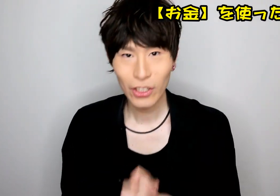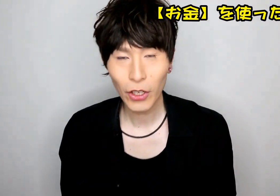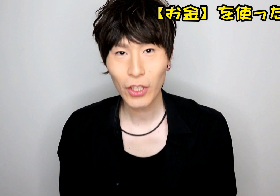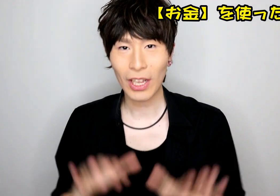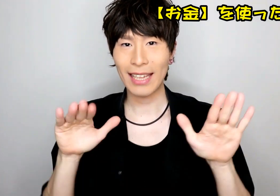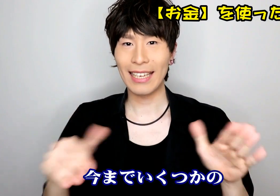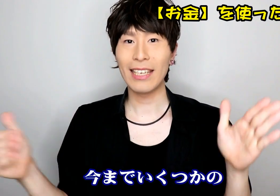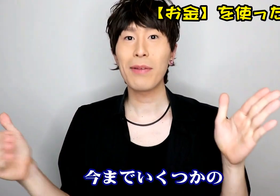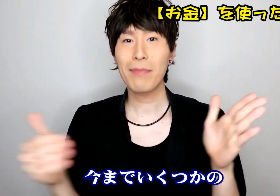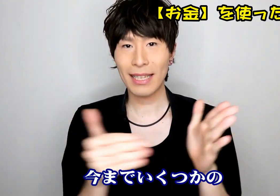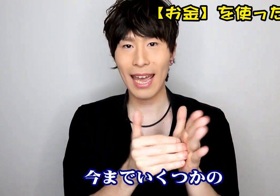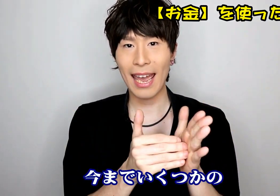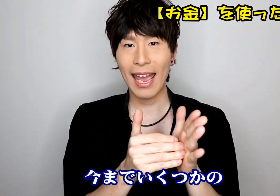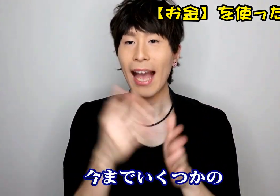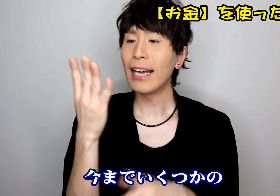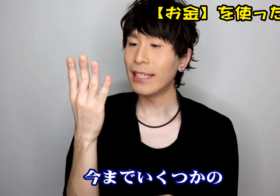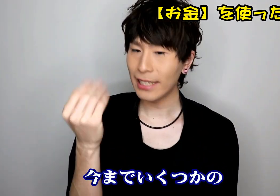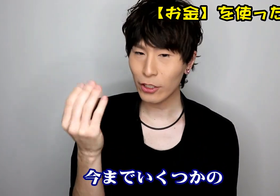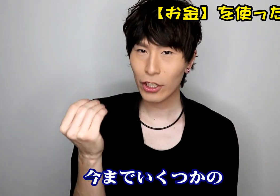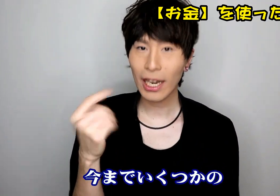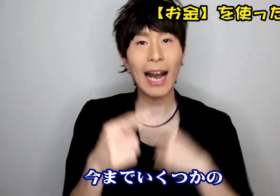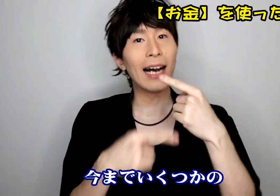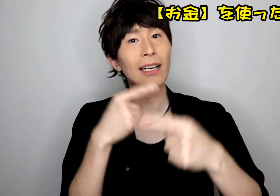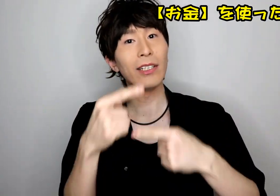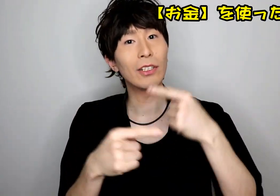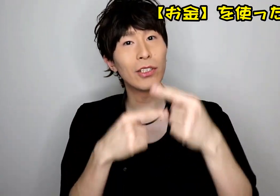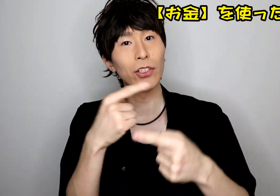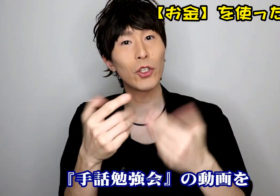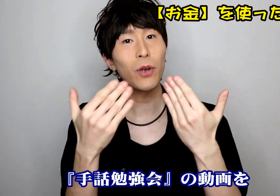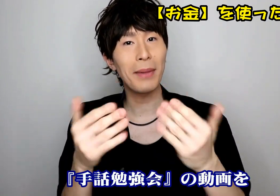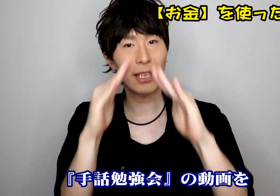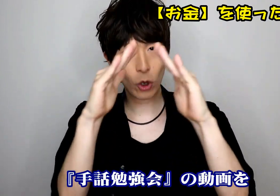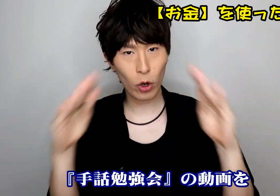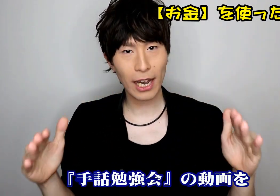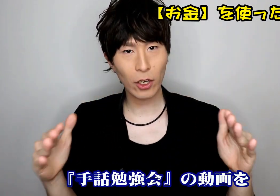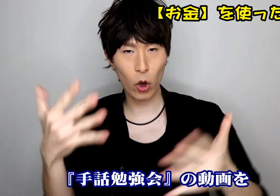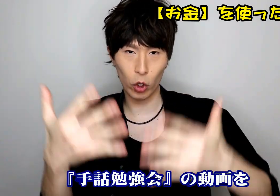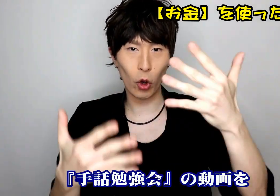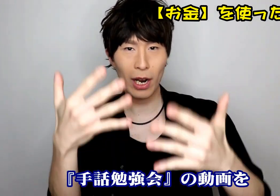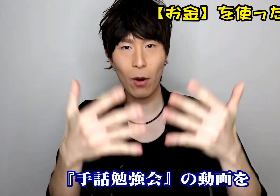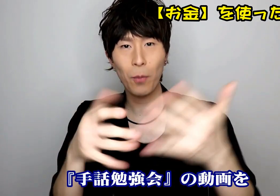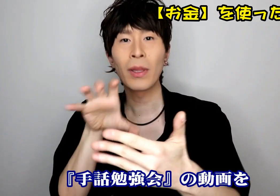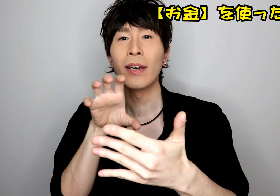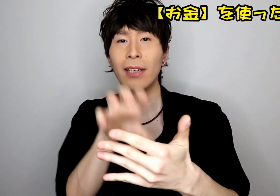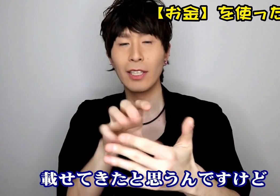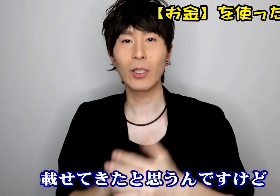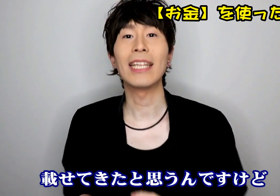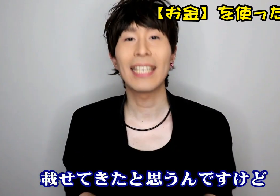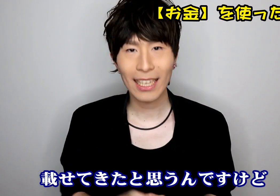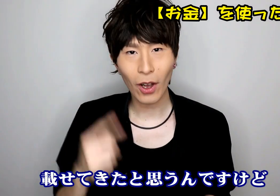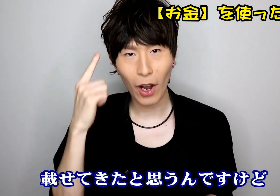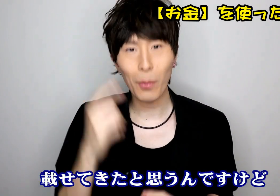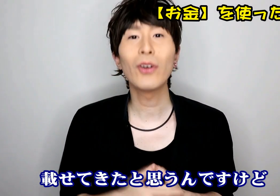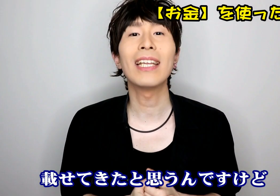ということで、今までいくつか手話勉強会の動画を載せてきたと思うんですけ